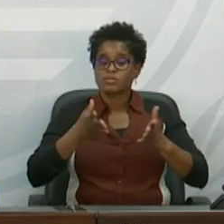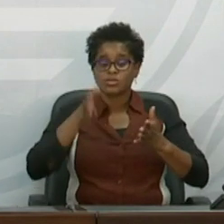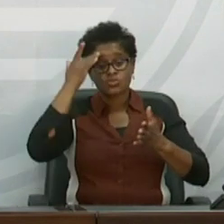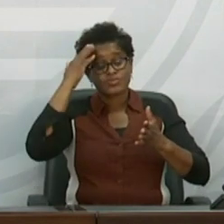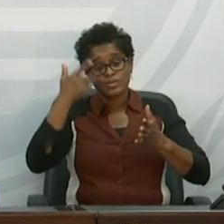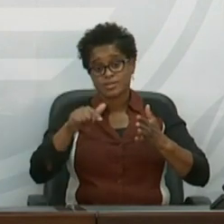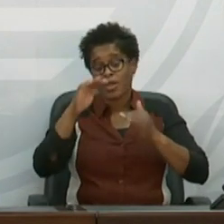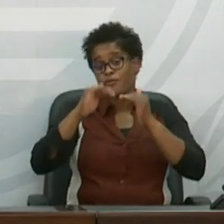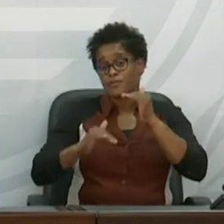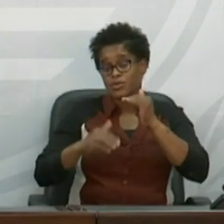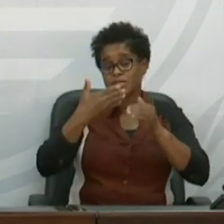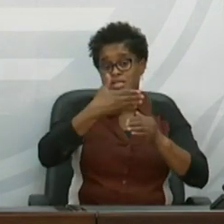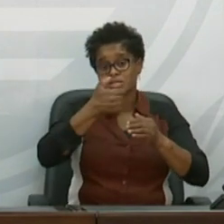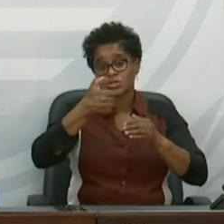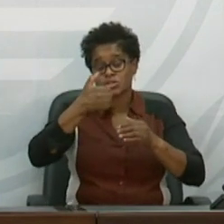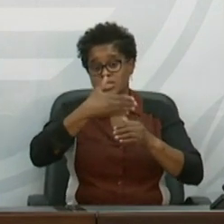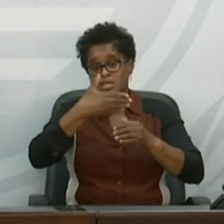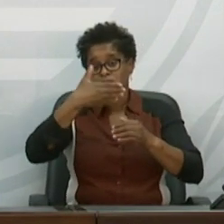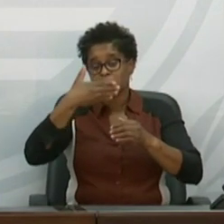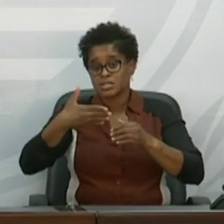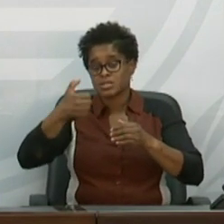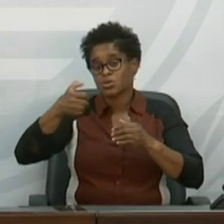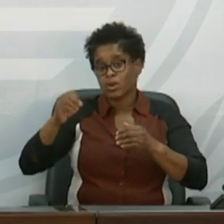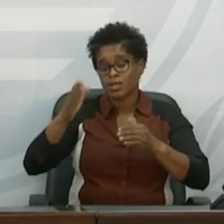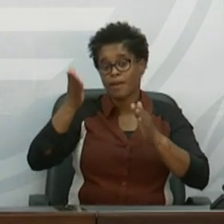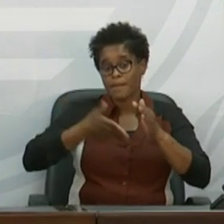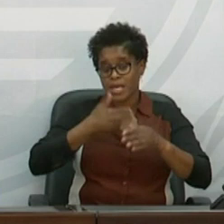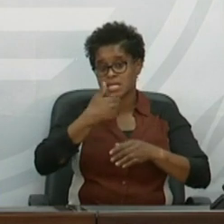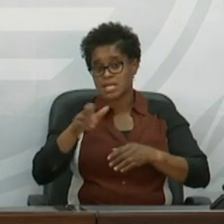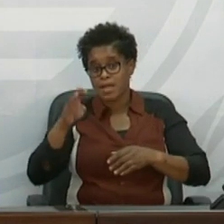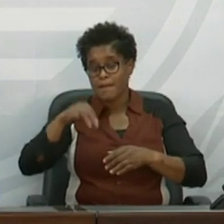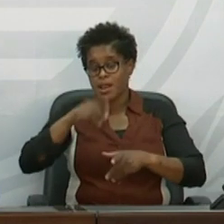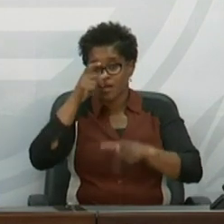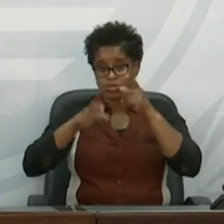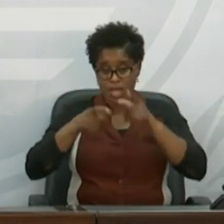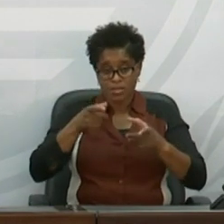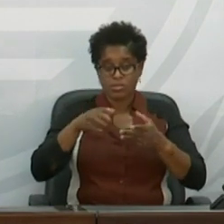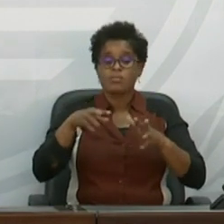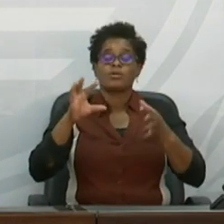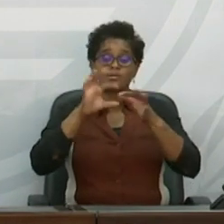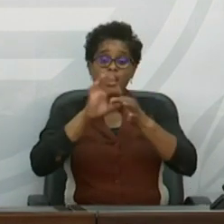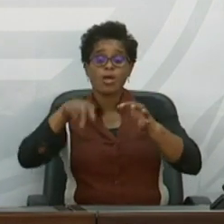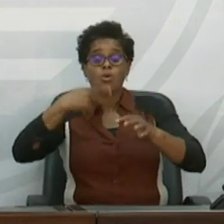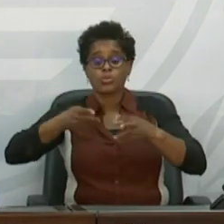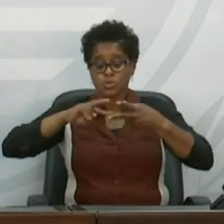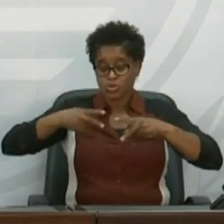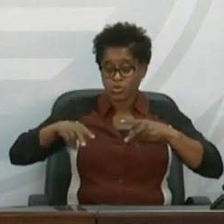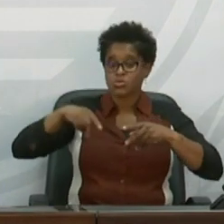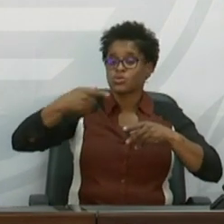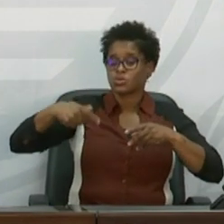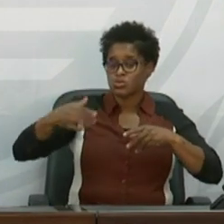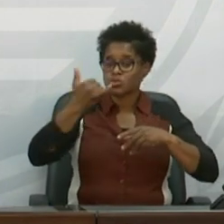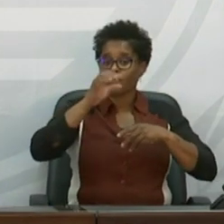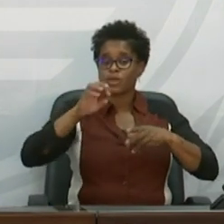taxa estar inferior a 150 por 100 mil habitantes. Em relação aos outros concelhos, aos restantes